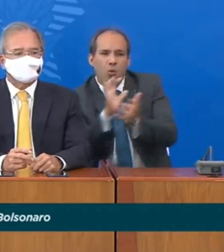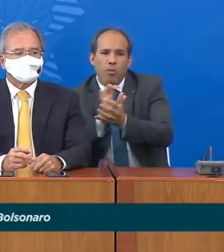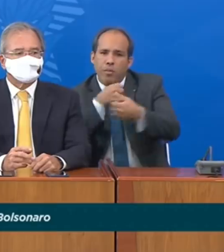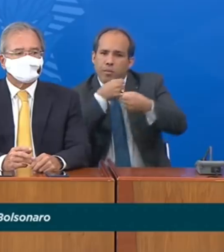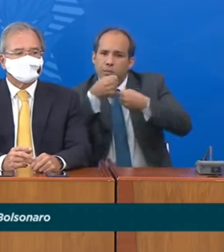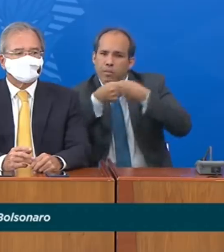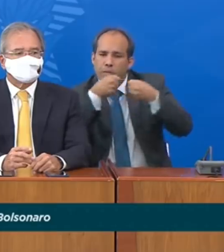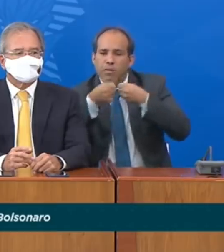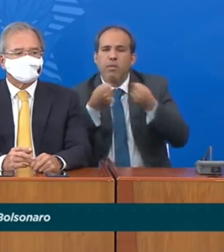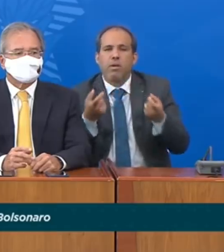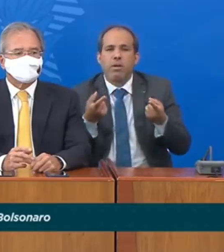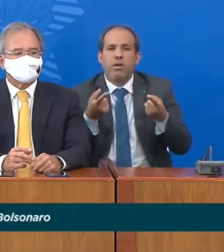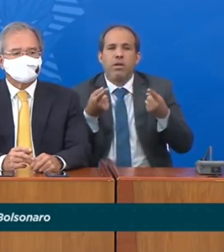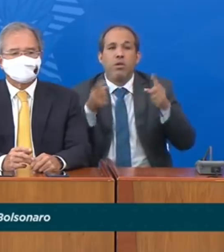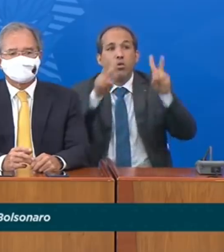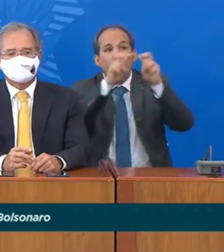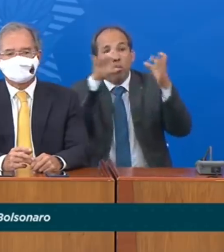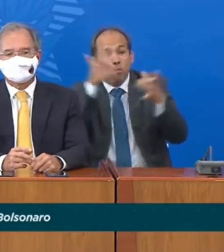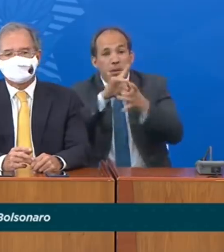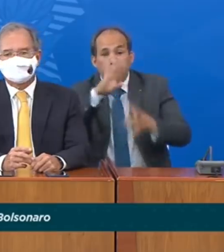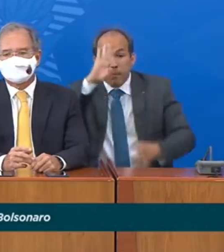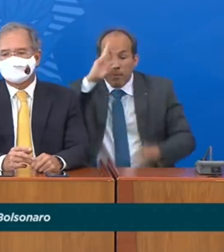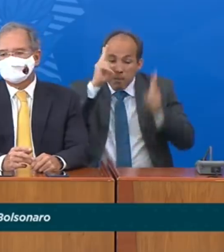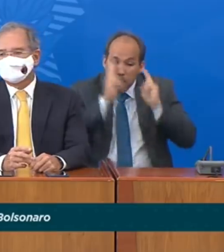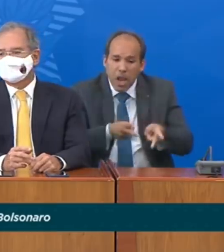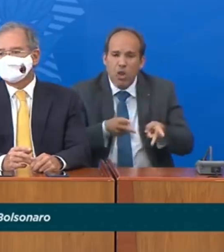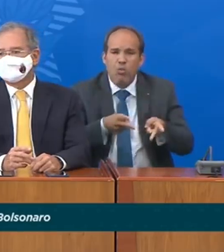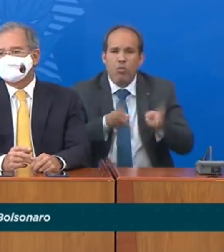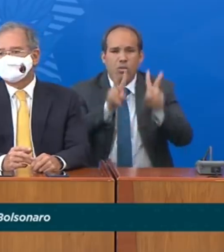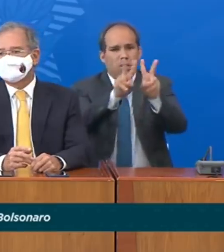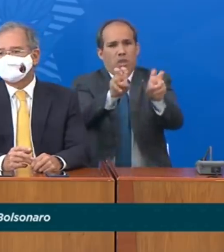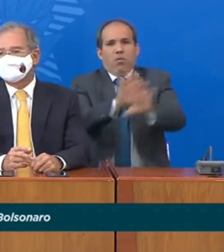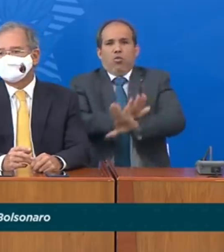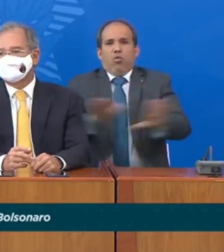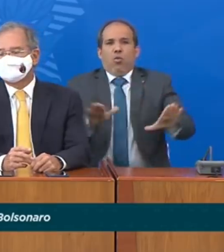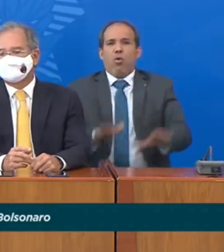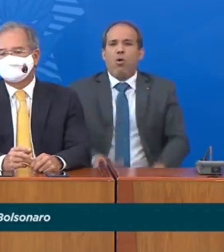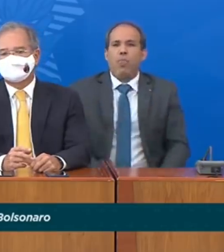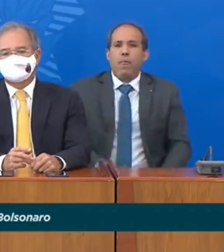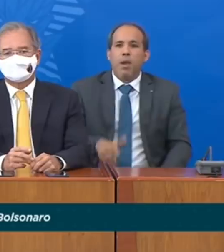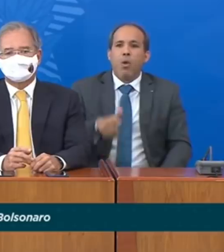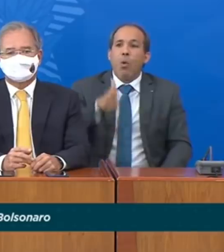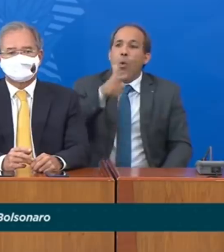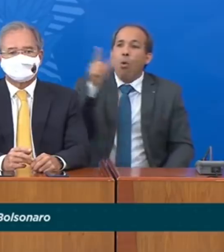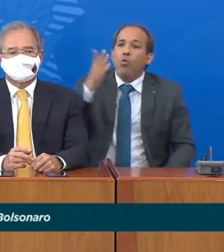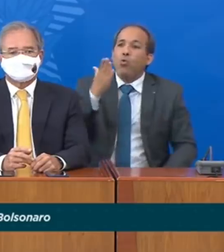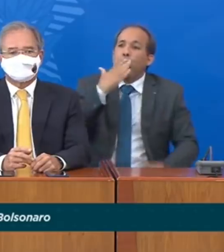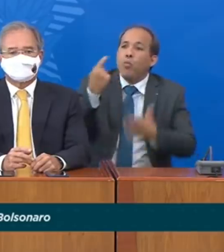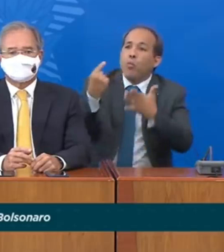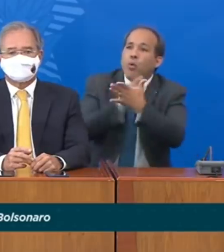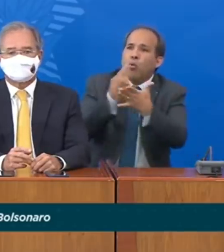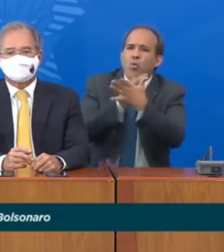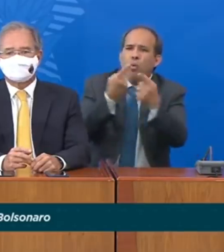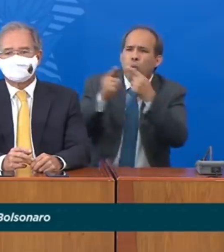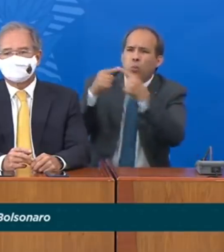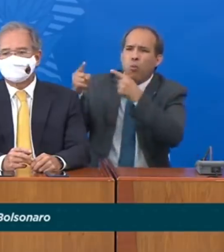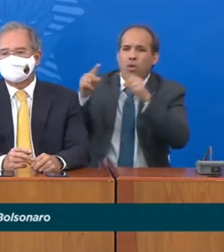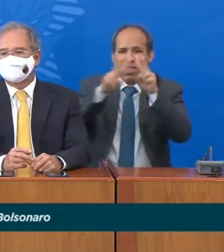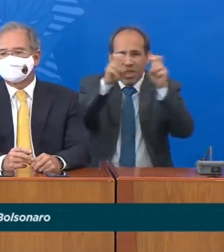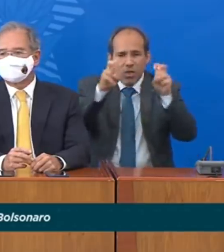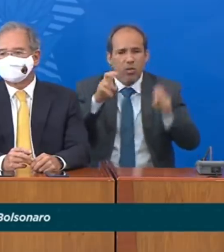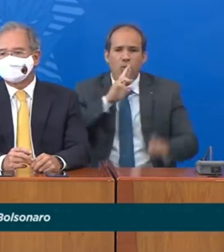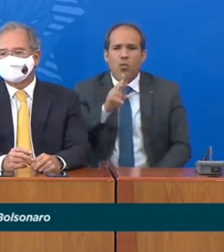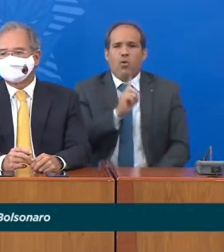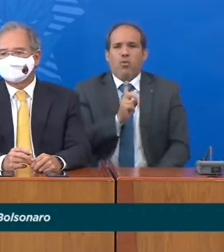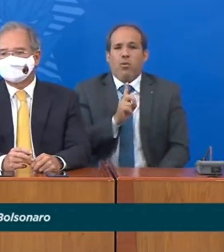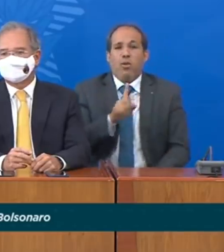para tratar exclusivamente desse assunto. Nada será respondido que não trate desse assunto. E